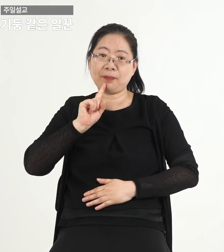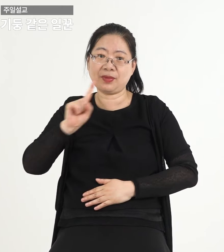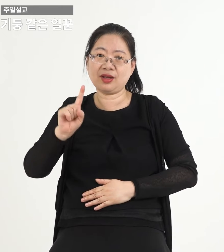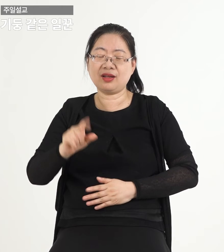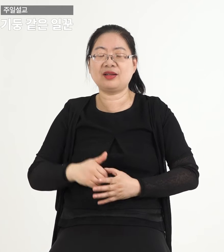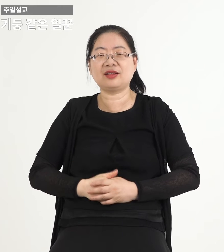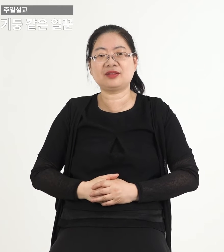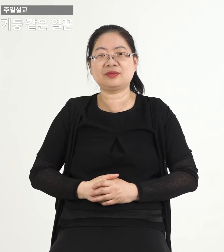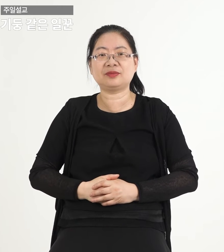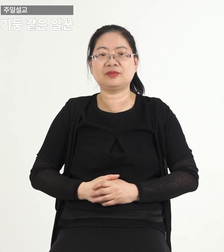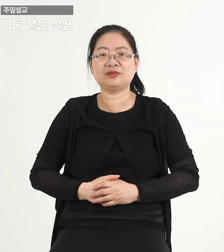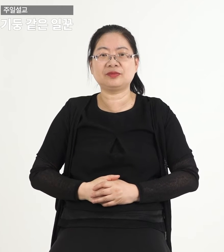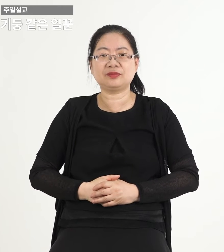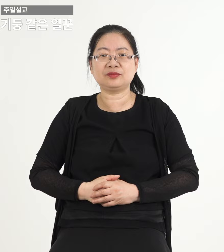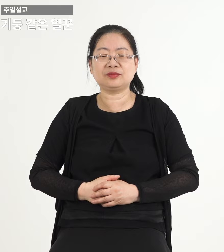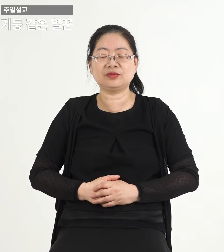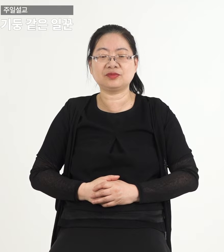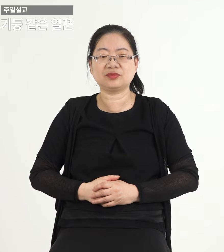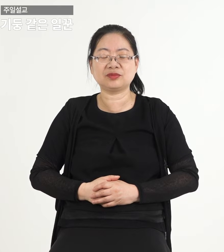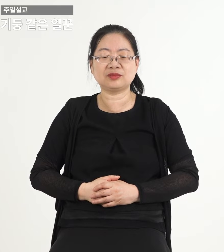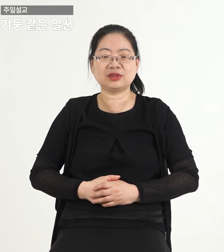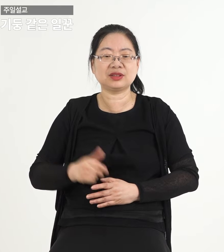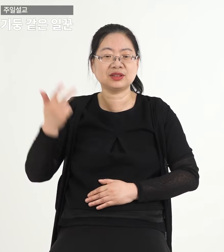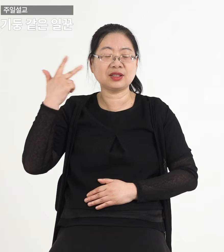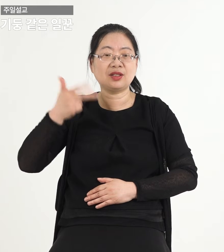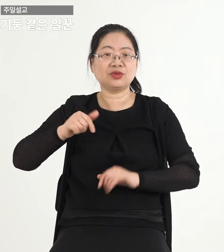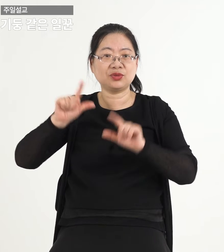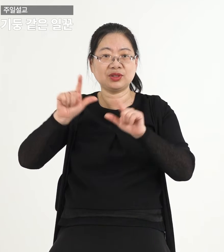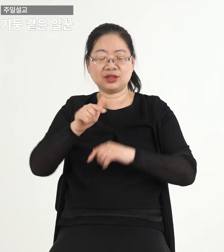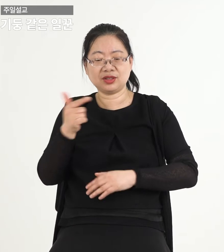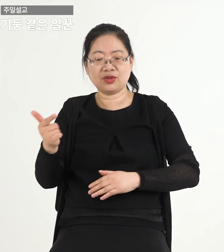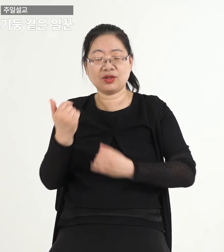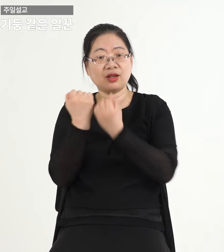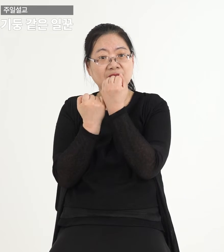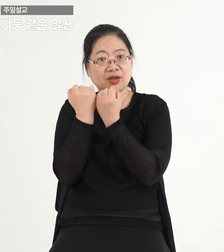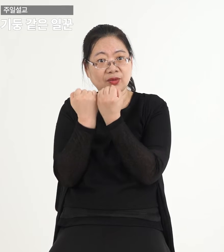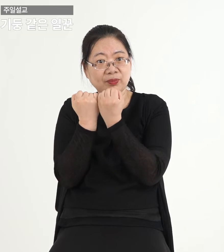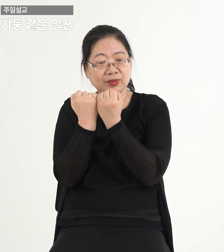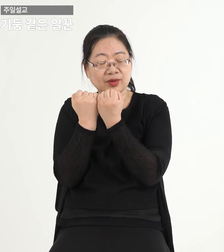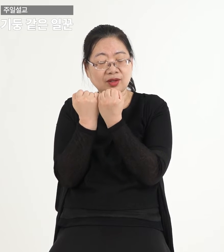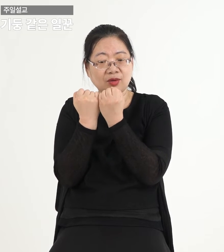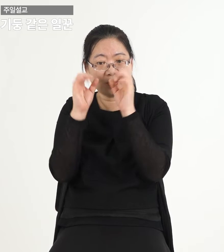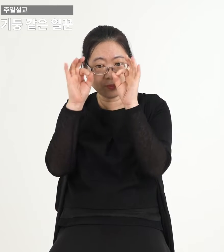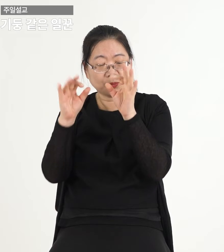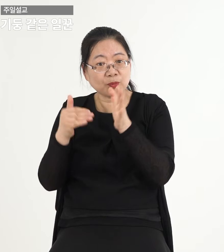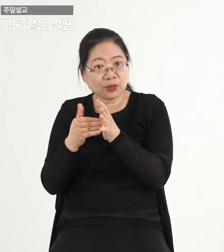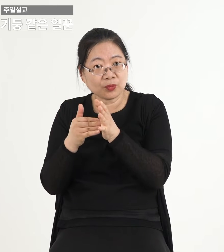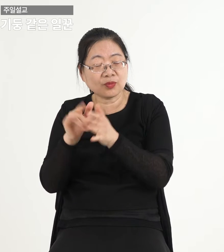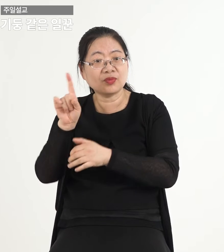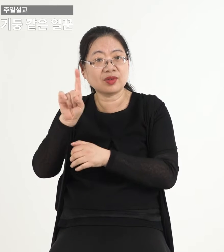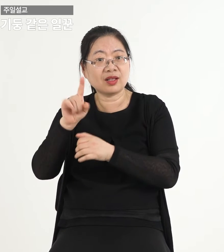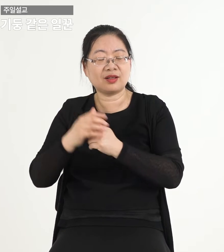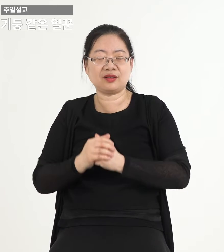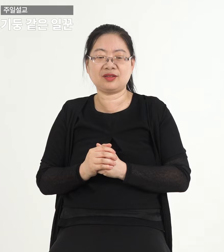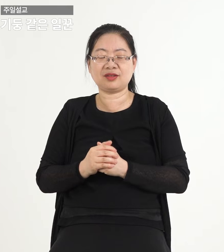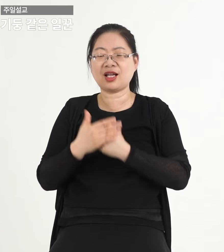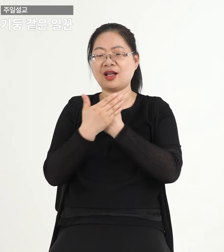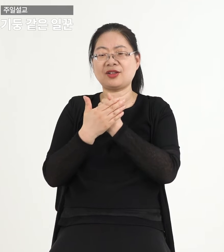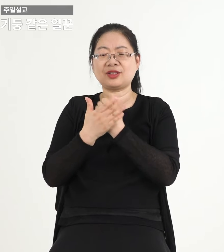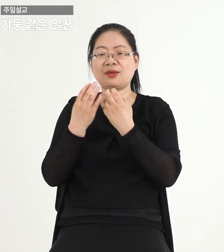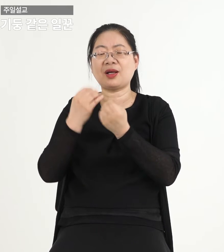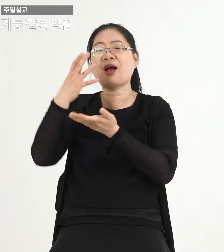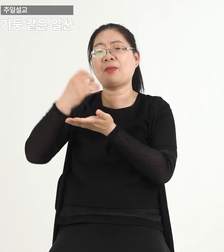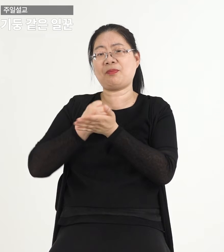그랬어요. 여러분 지난 주일 저녁 설교 들으셨나요? 은혜를 많이